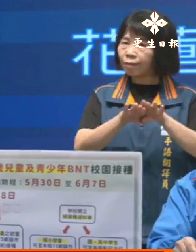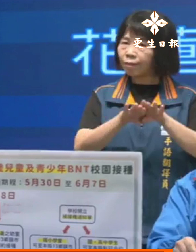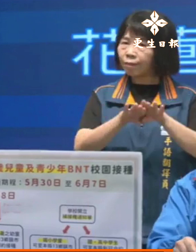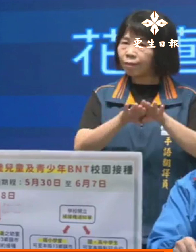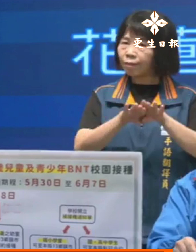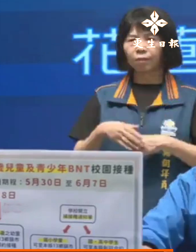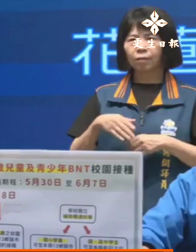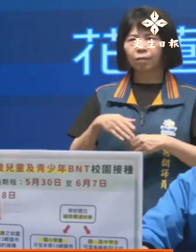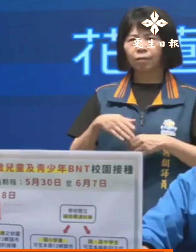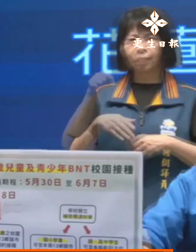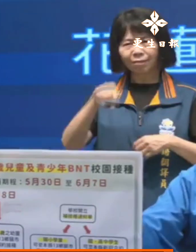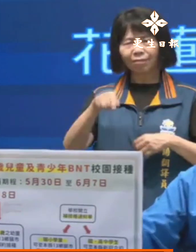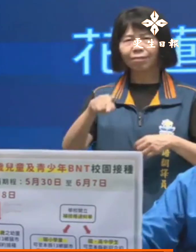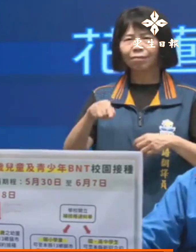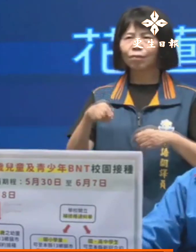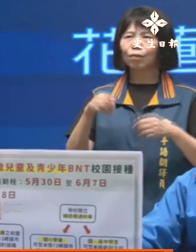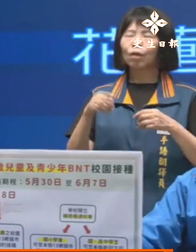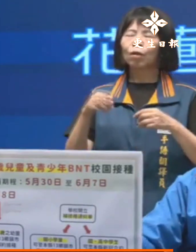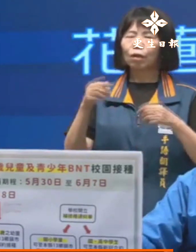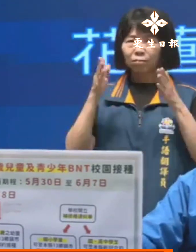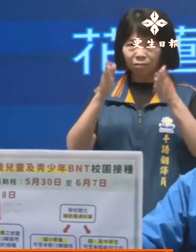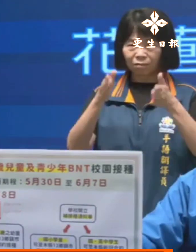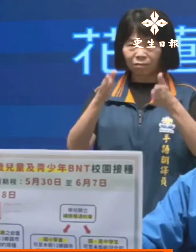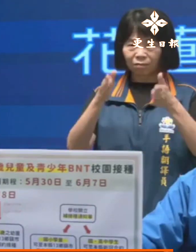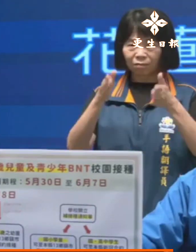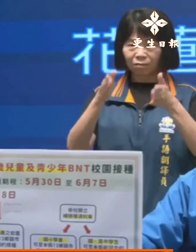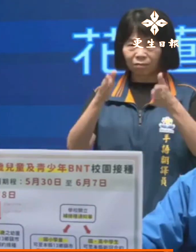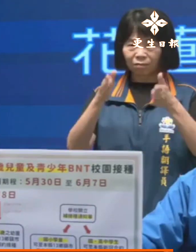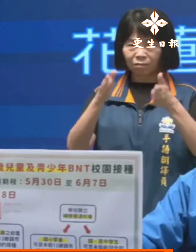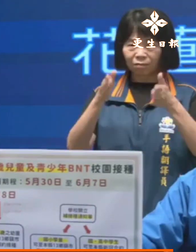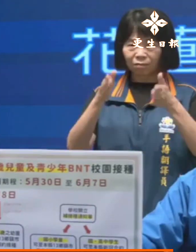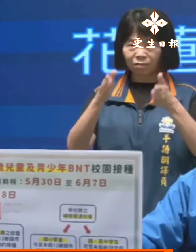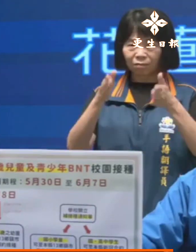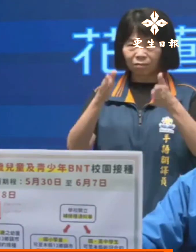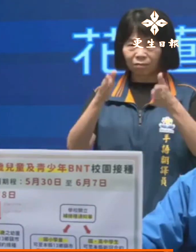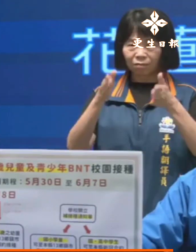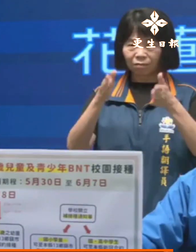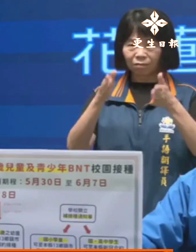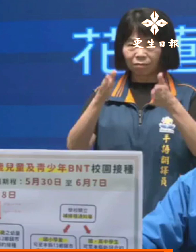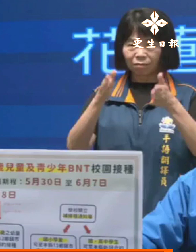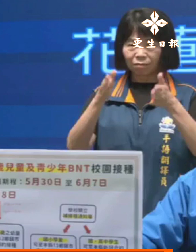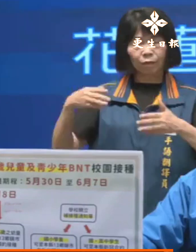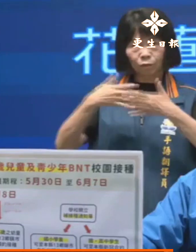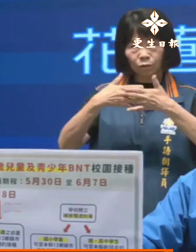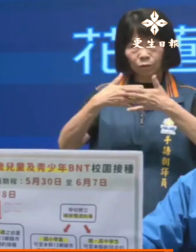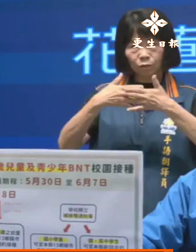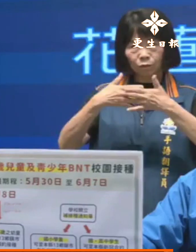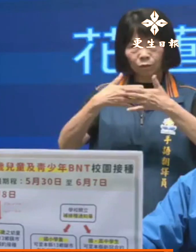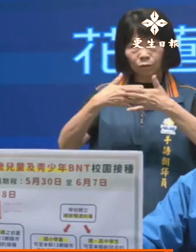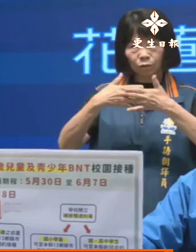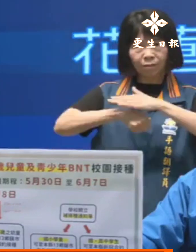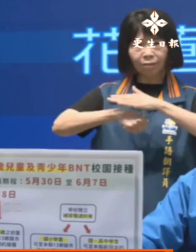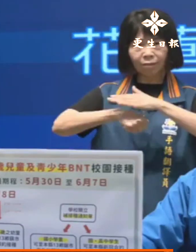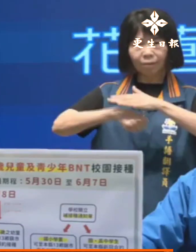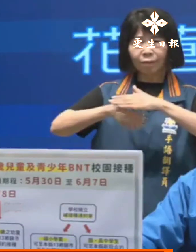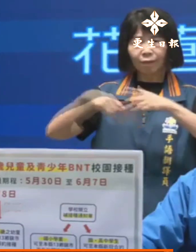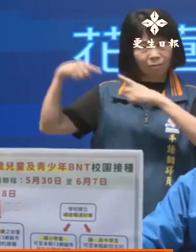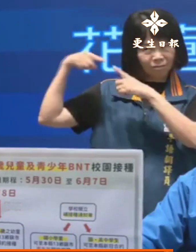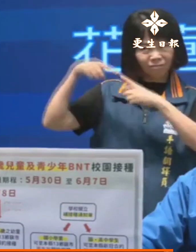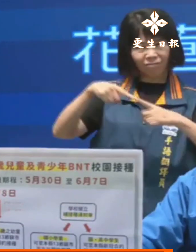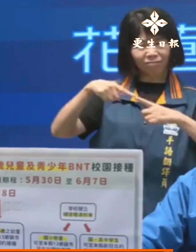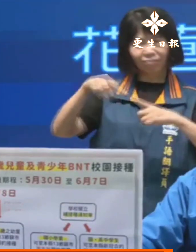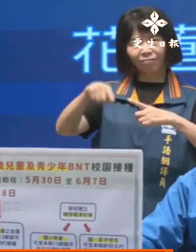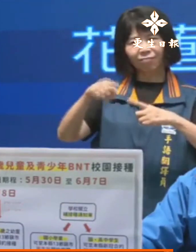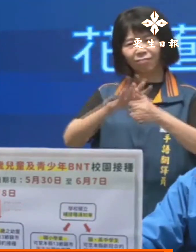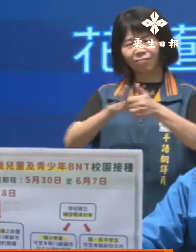益的部分，是一个影响很大的一个措施。所以依照今天中午教育部的一个新闻